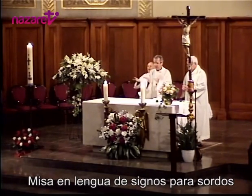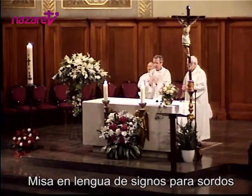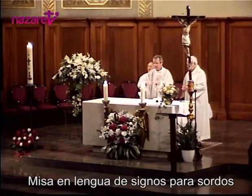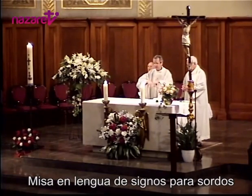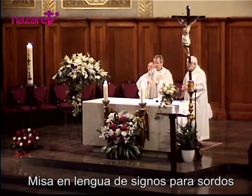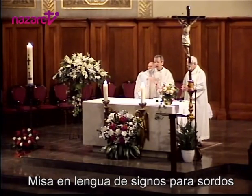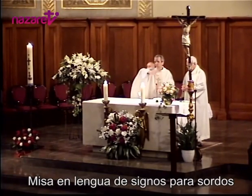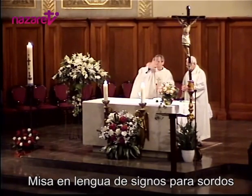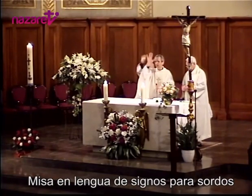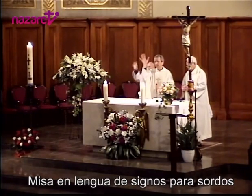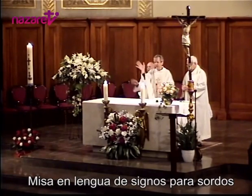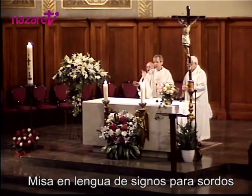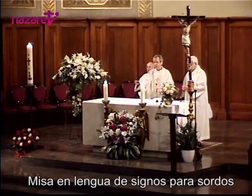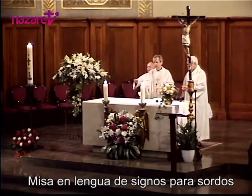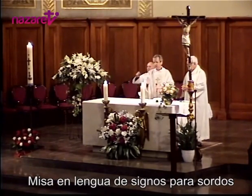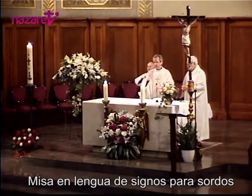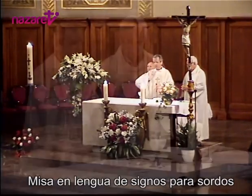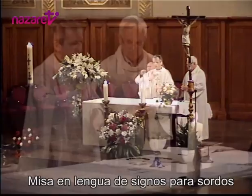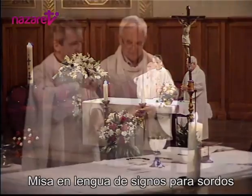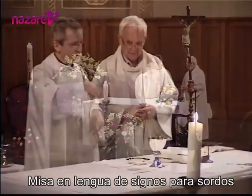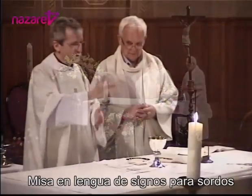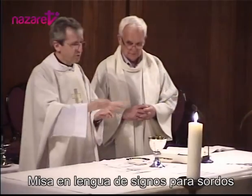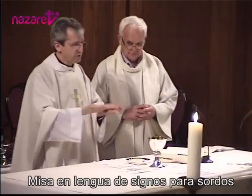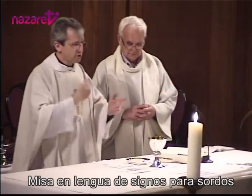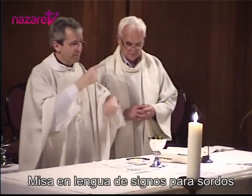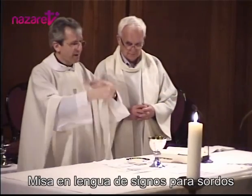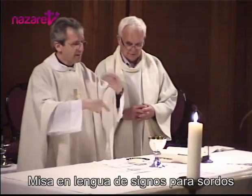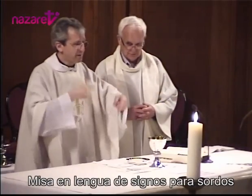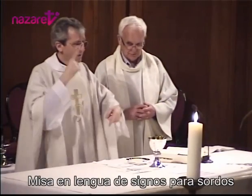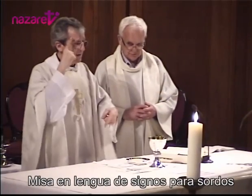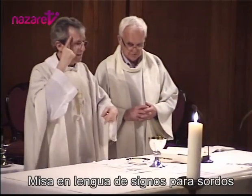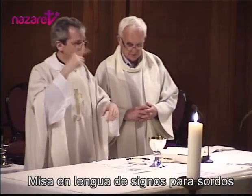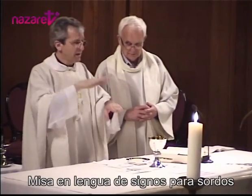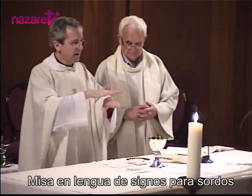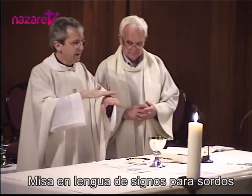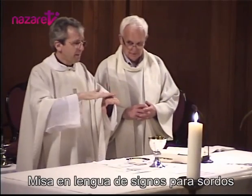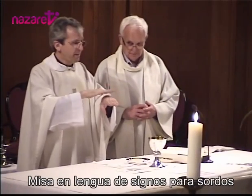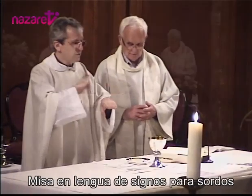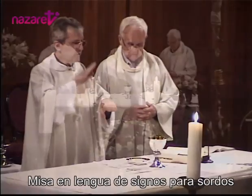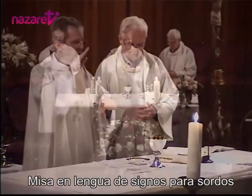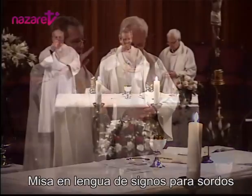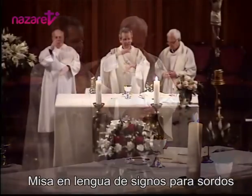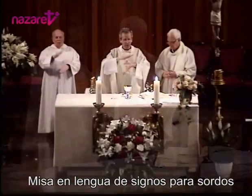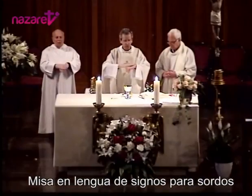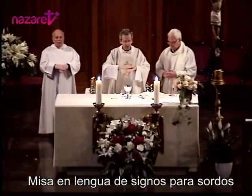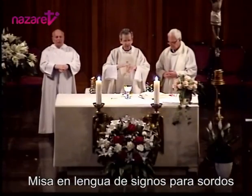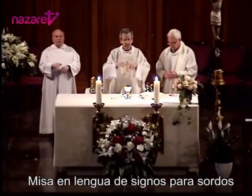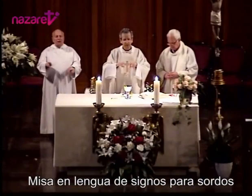la tierra como en el cielo. Danos hoy nuestro pan de cada día. Perdona nuestras ofensas,